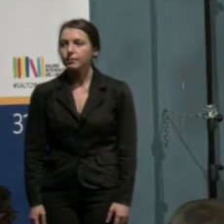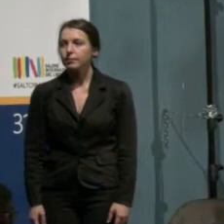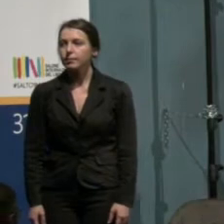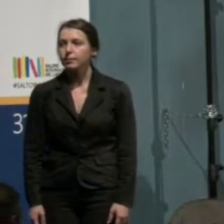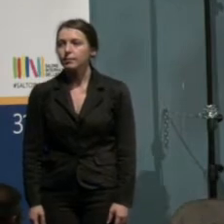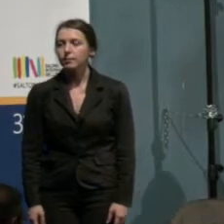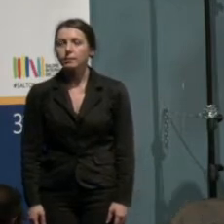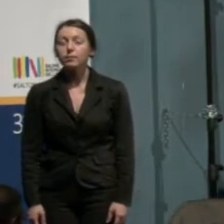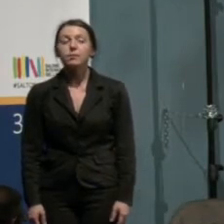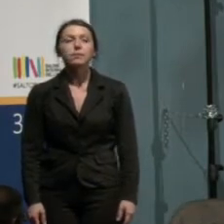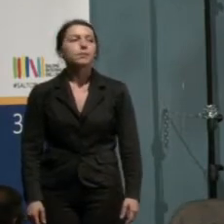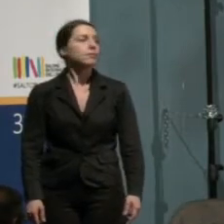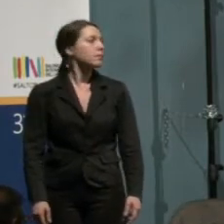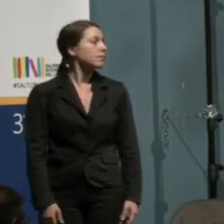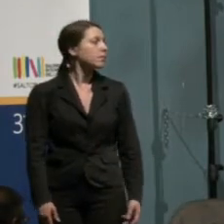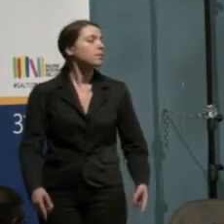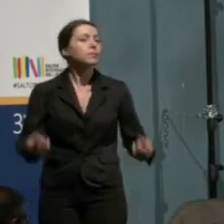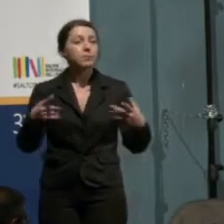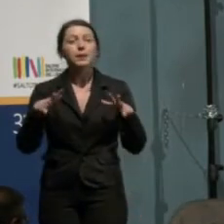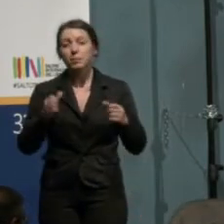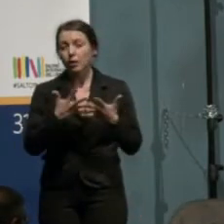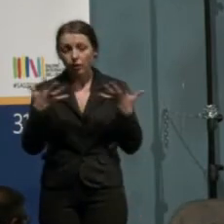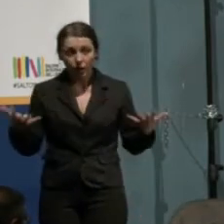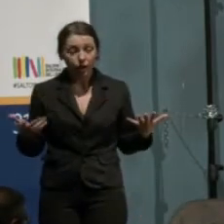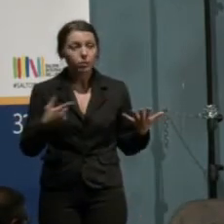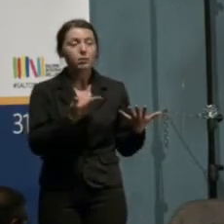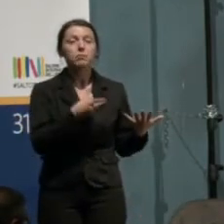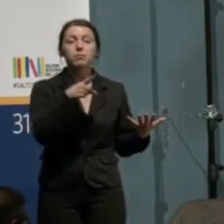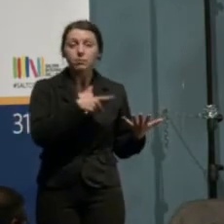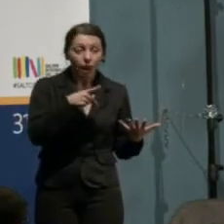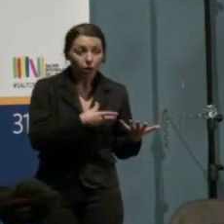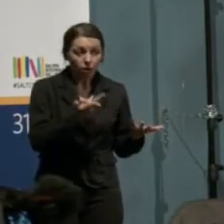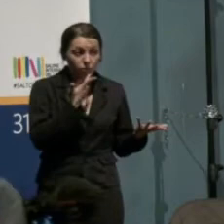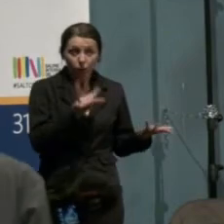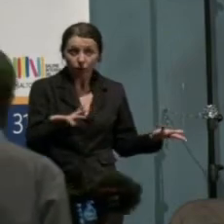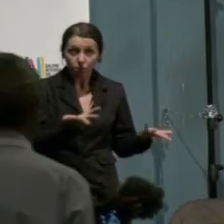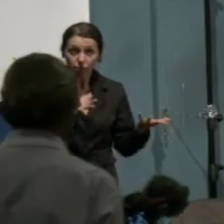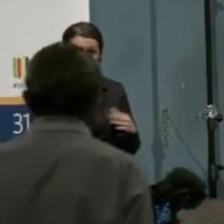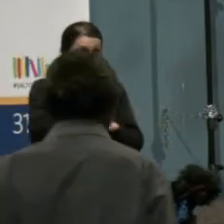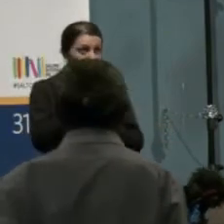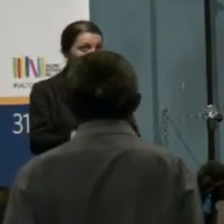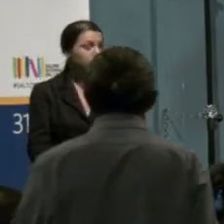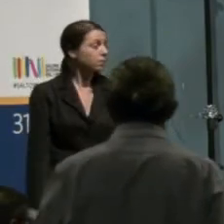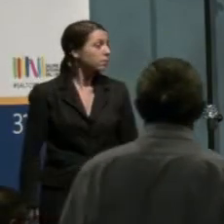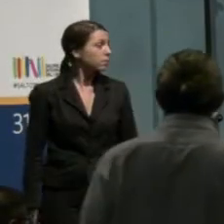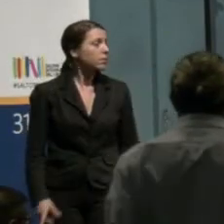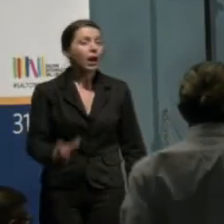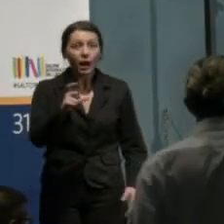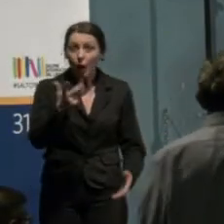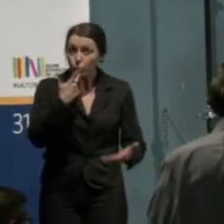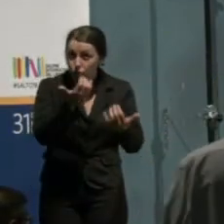è un impegno sicuramente grande paola vuoi salutare paulao l'audio vuole